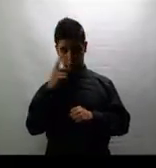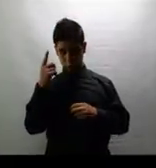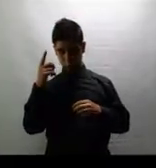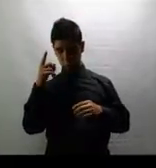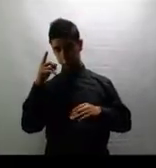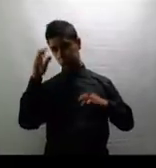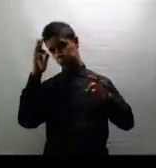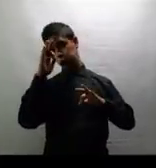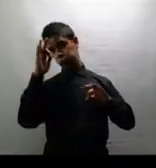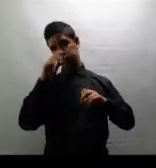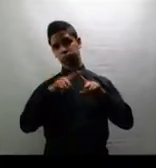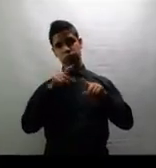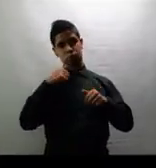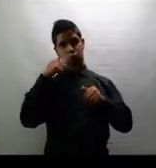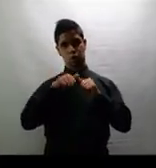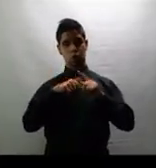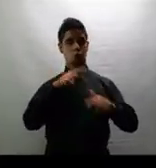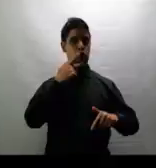clarito